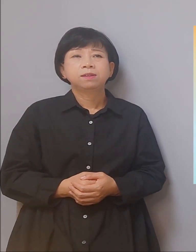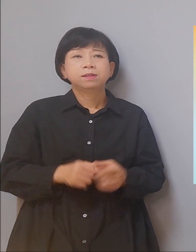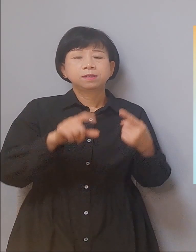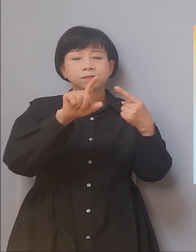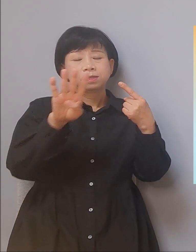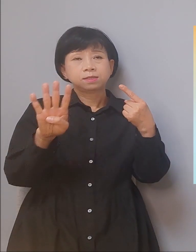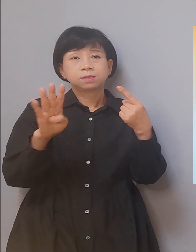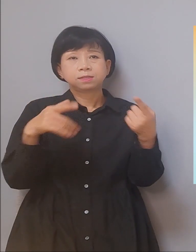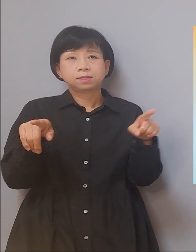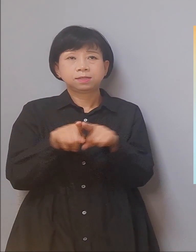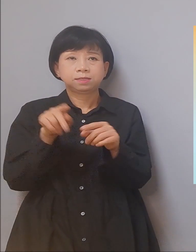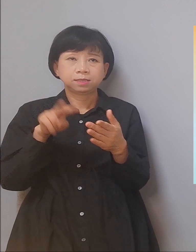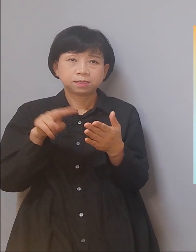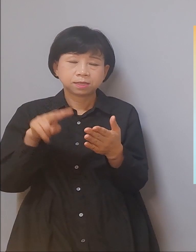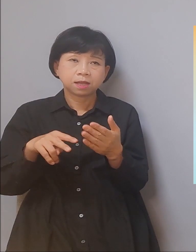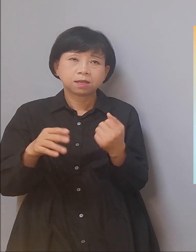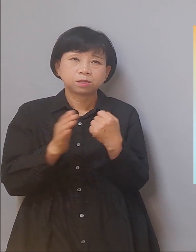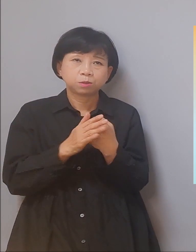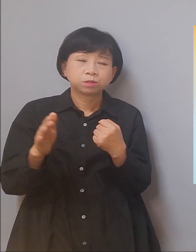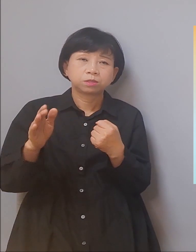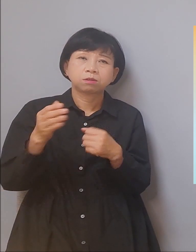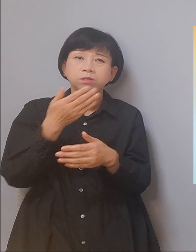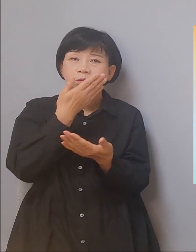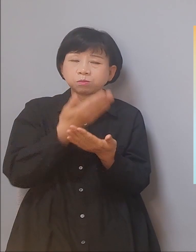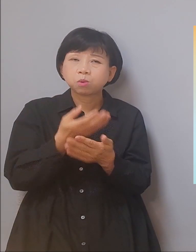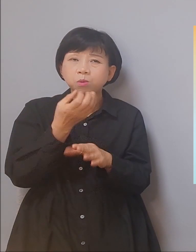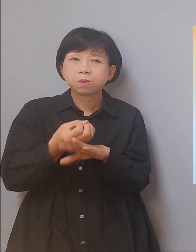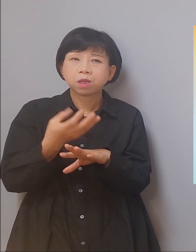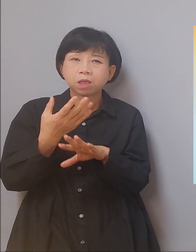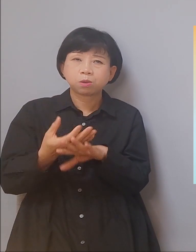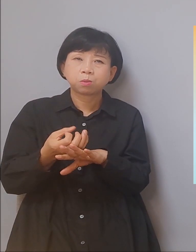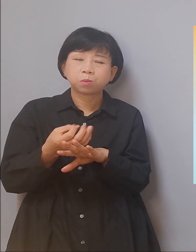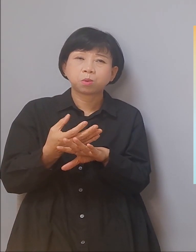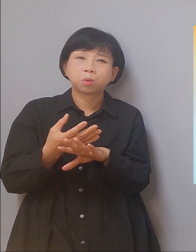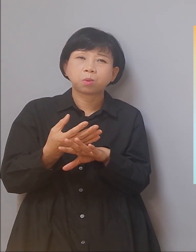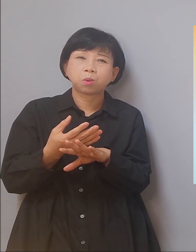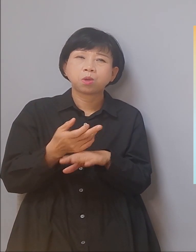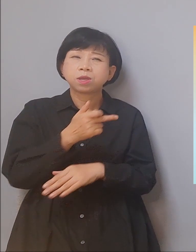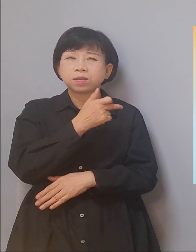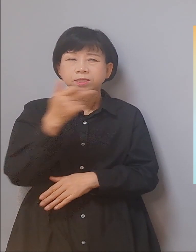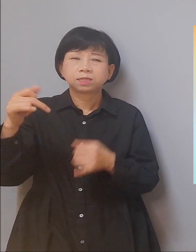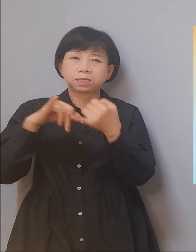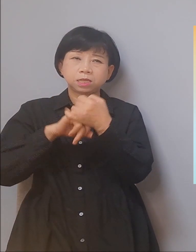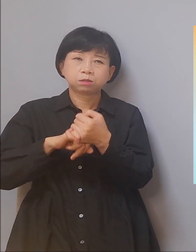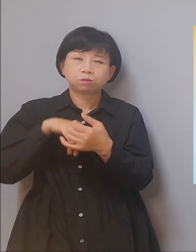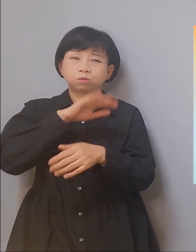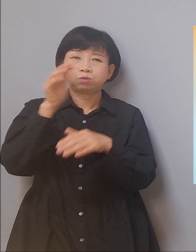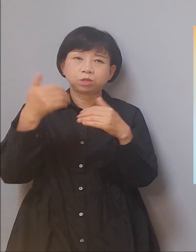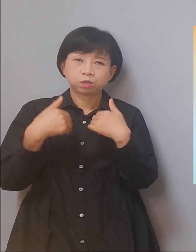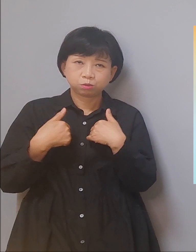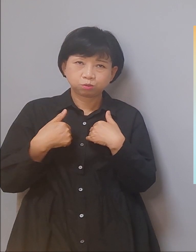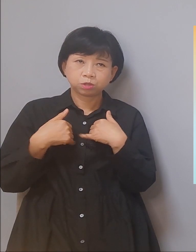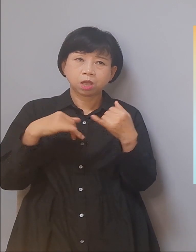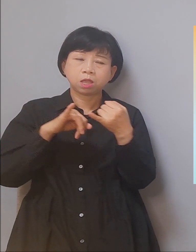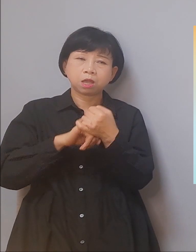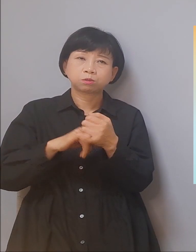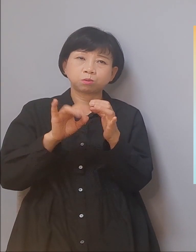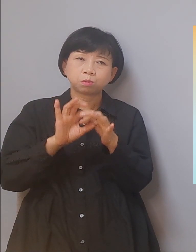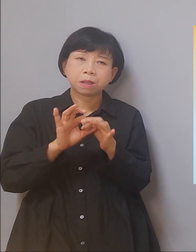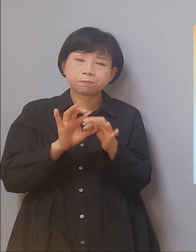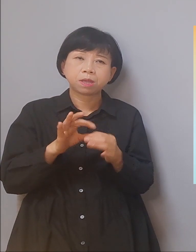우리 함께 읽어주시겠습니까? 이로써 그 보배롭고 지극히 큰 약속을 우리에게 주사 이